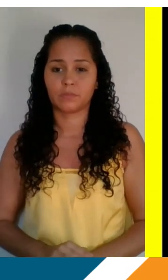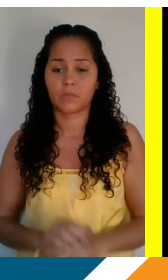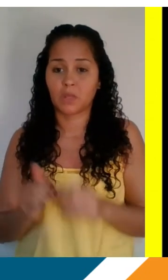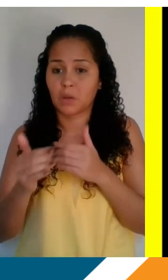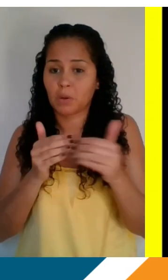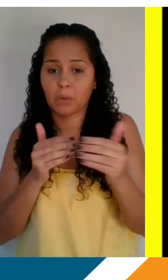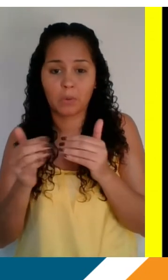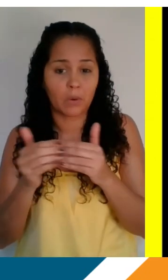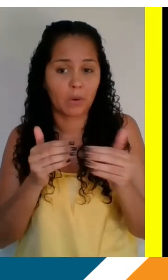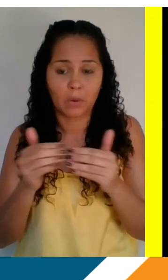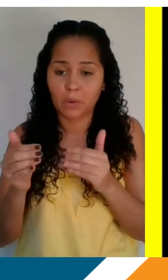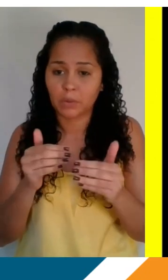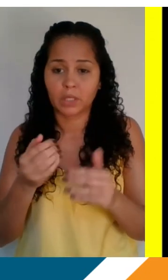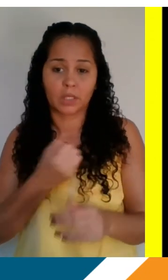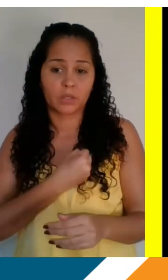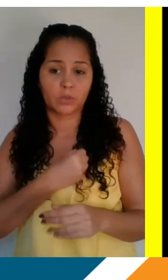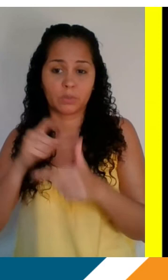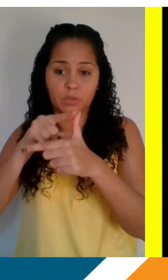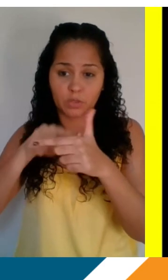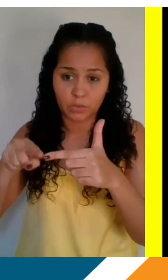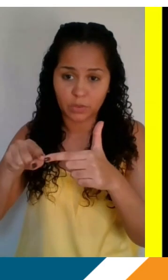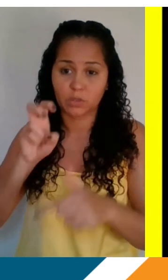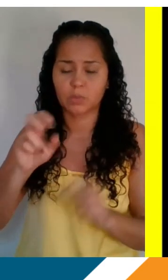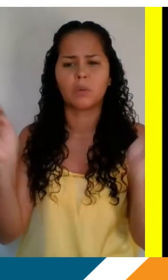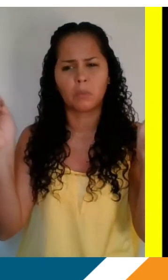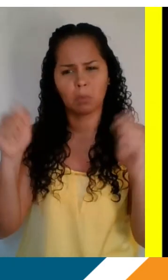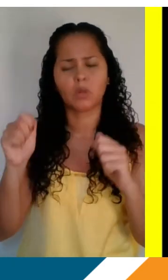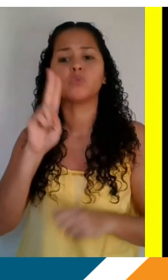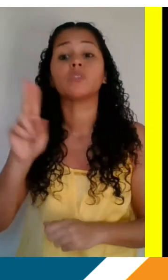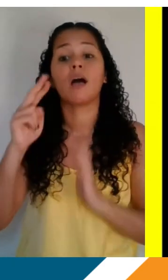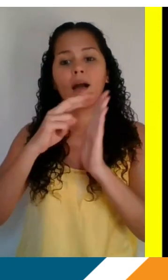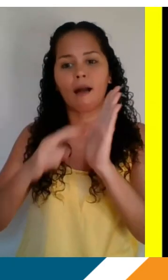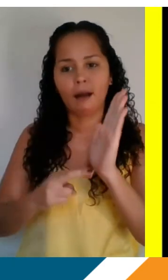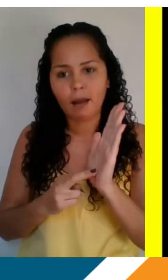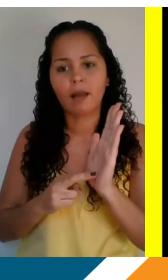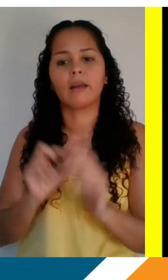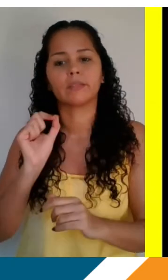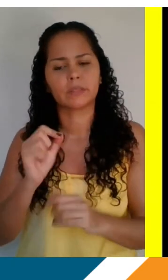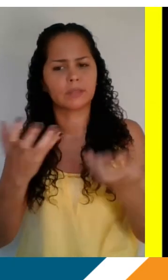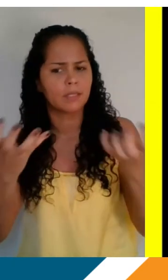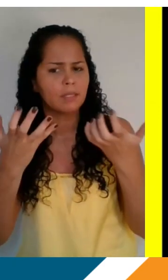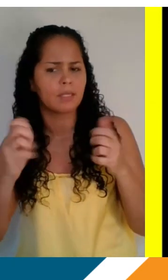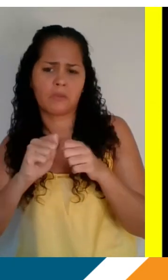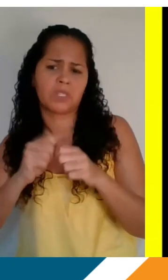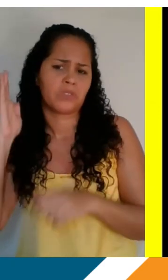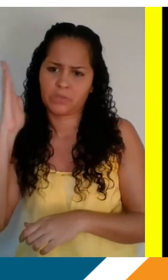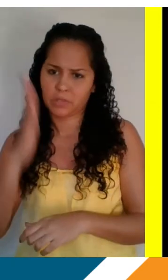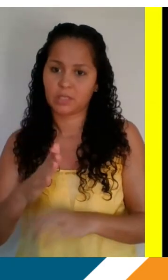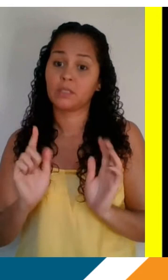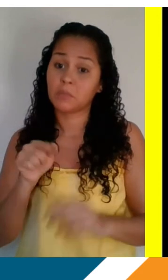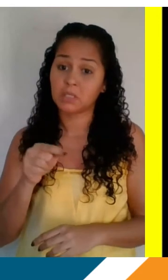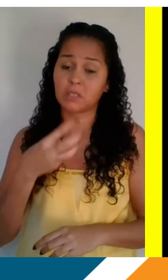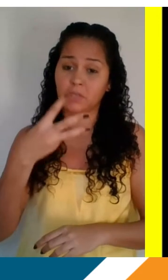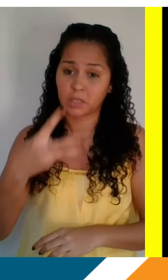Qualquer valor, né, aqui dividido por 5, a gente pode usar uma regrinha, né? E a gente vai, ou se vocês quiserem fazer a conta direto, mas aqui